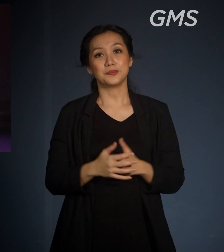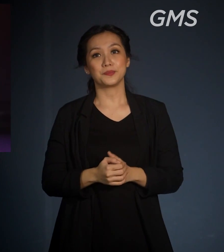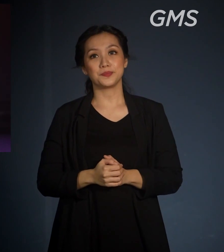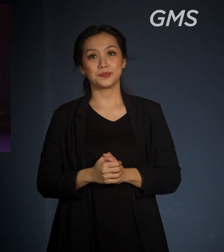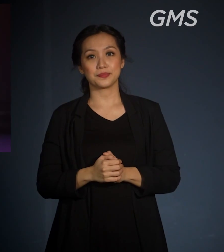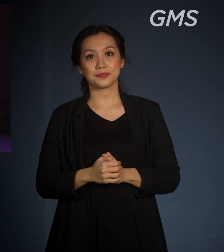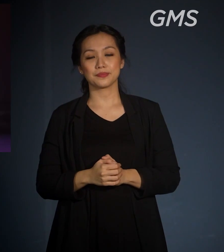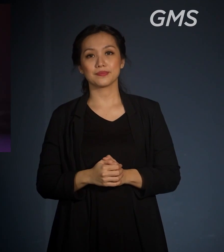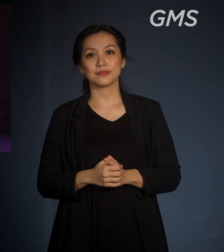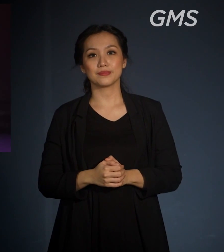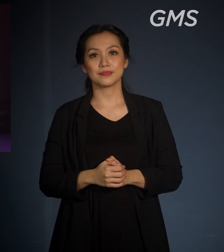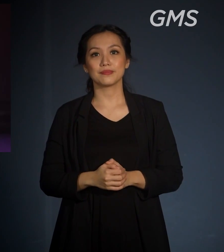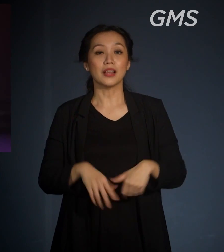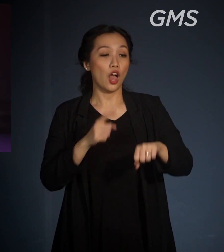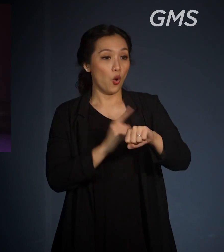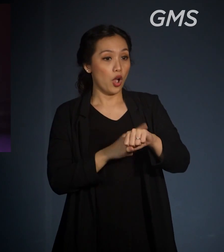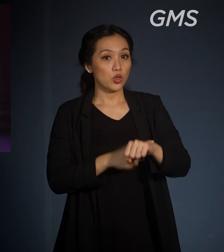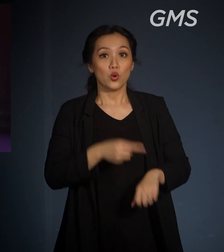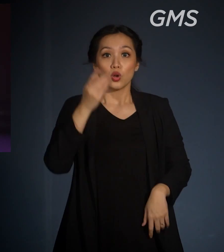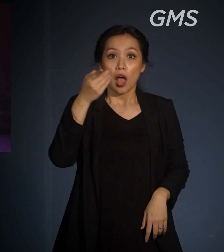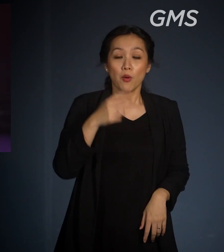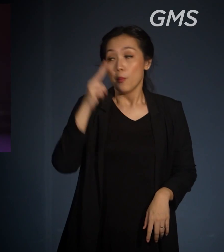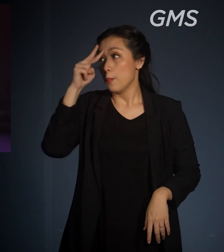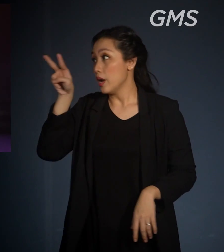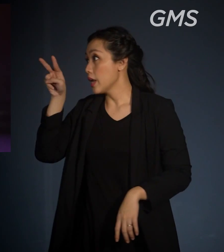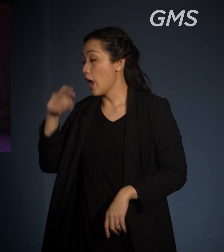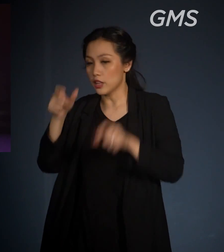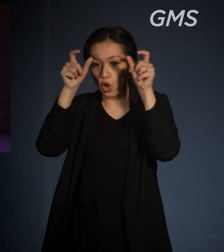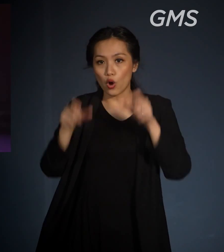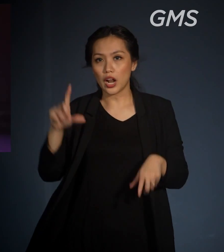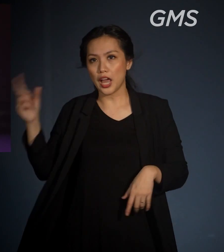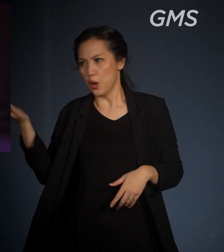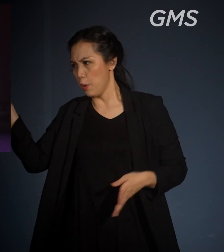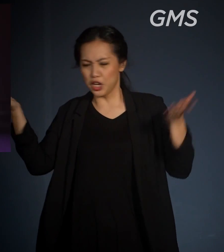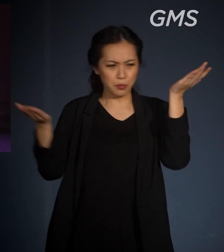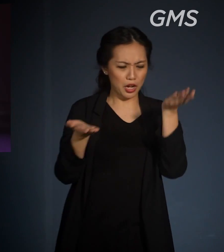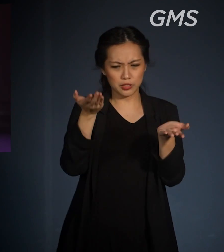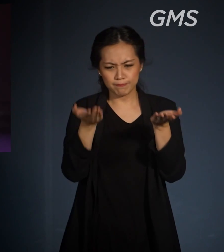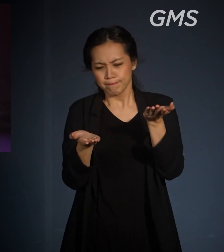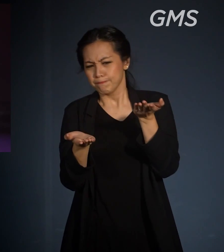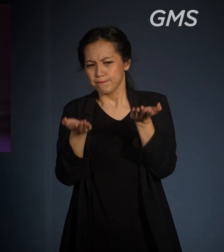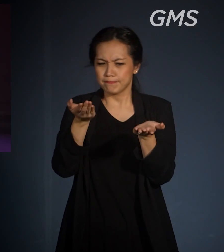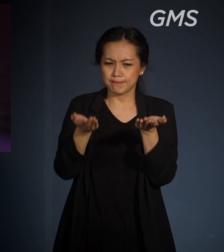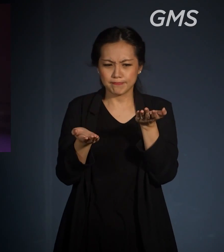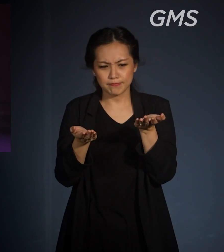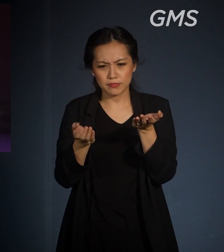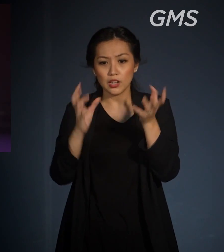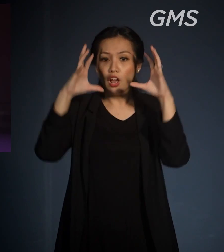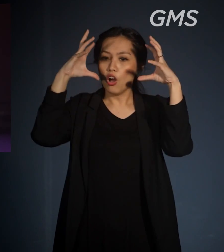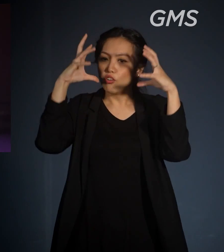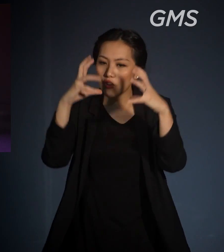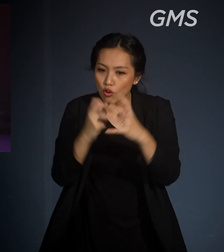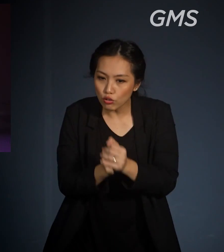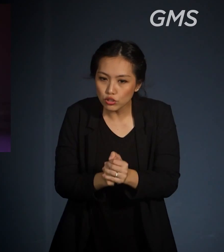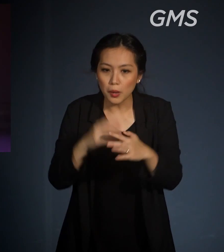Saudara, ketika Anda mulai melihat orang lain, membandingkan diri Anda dengan orang lain, saudara mulai fokus kepada